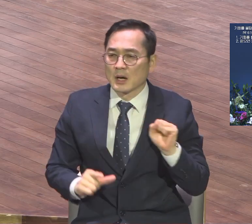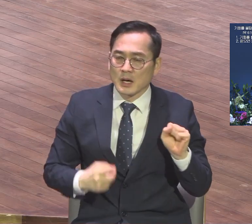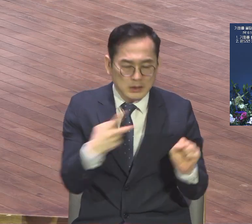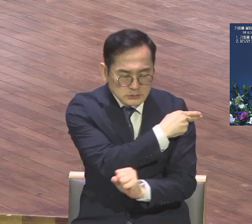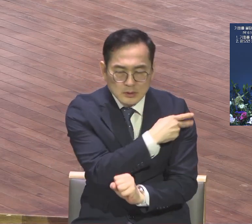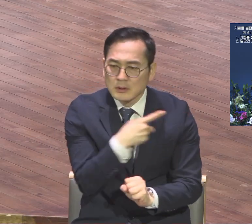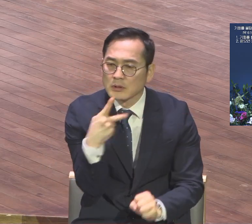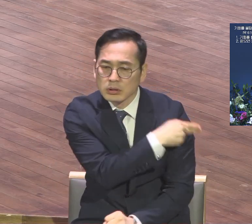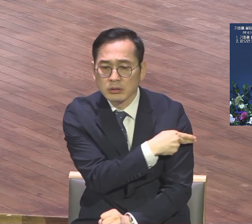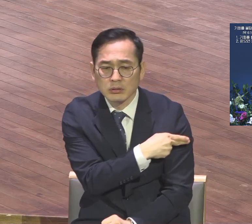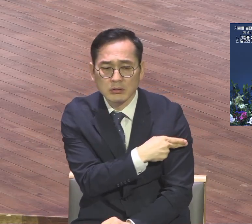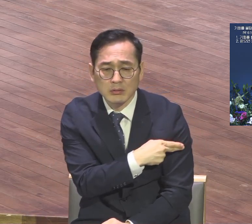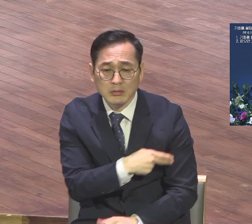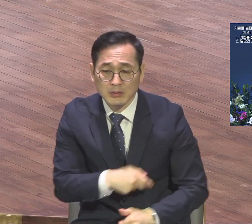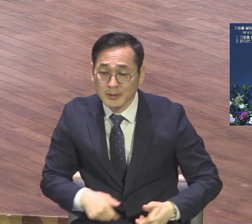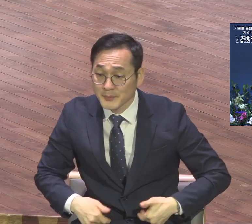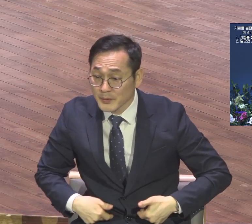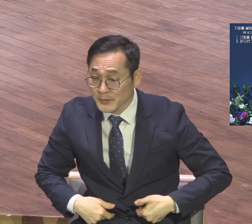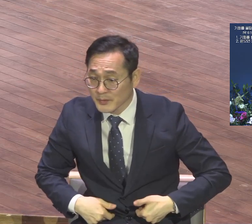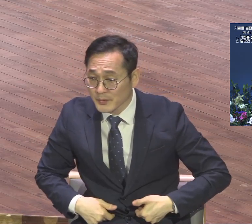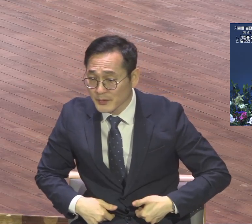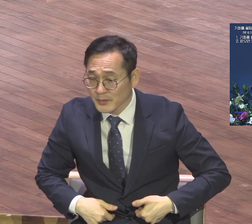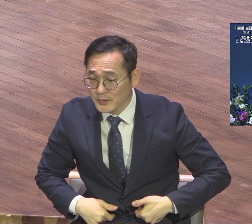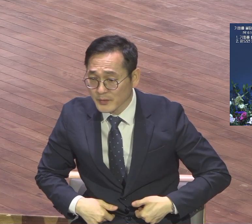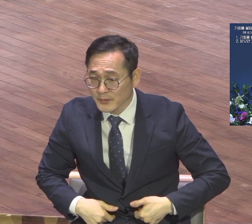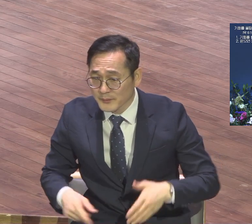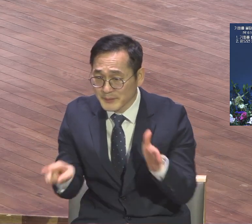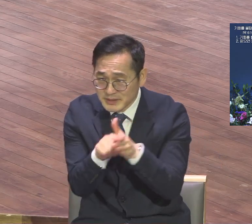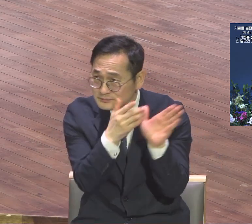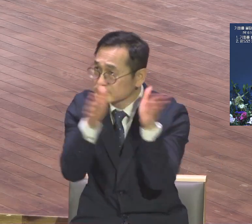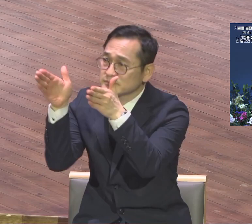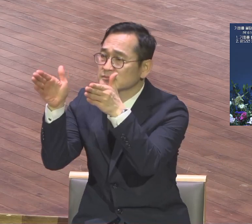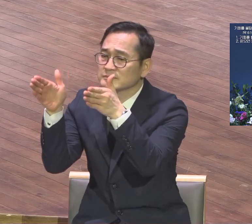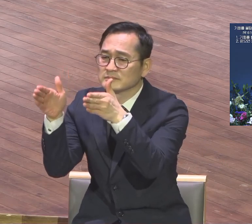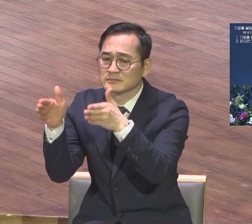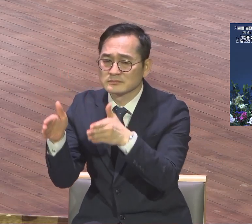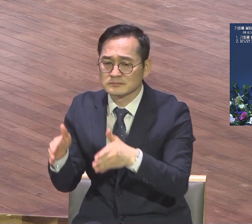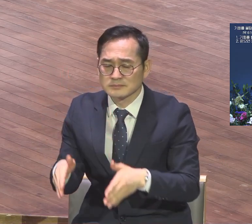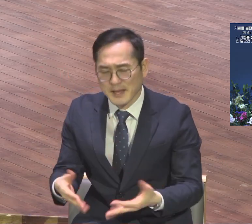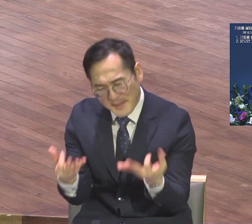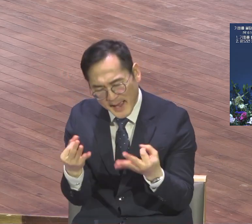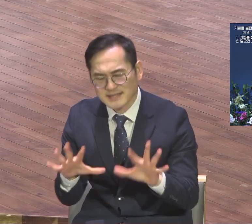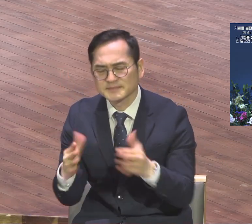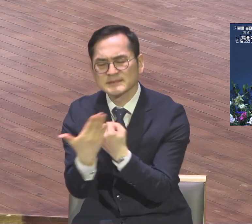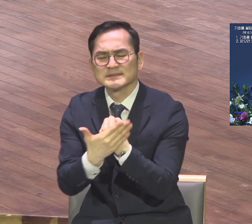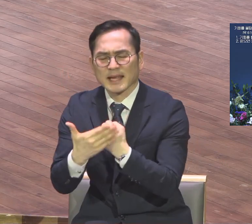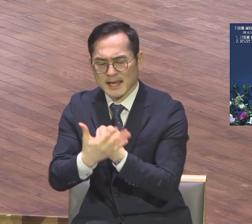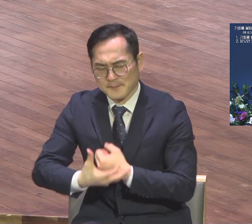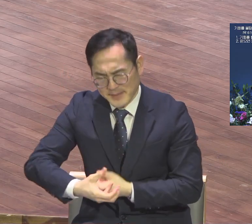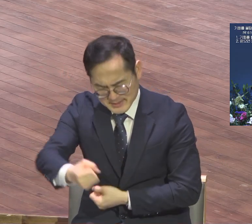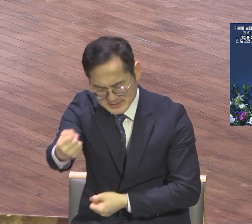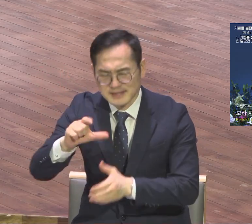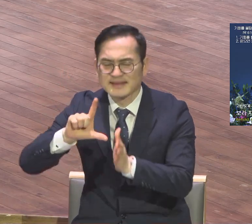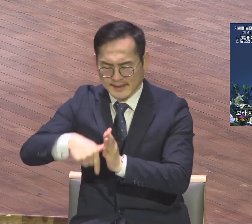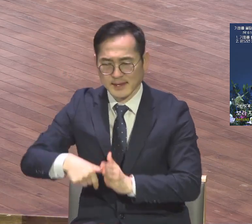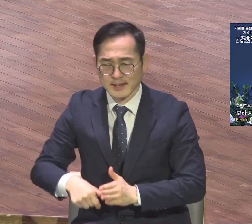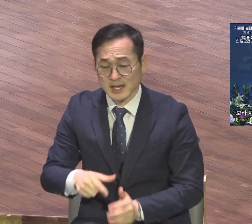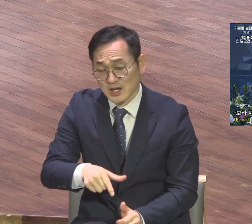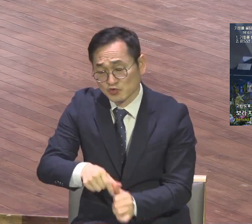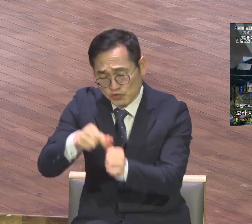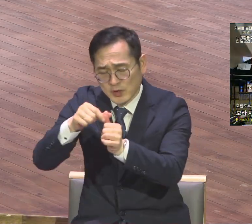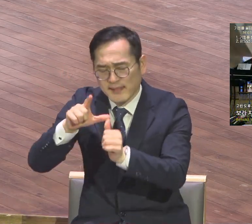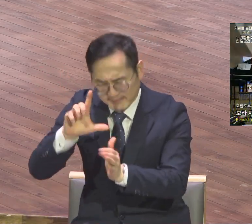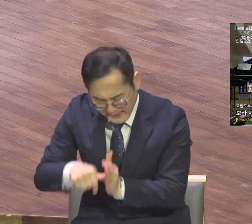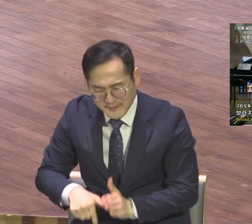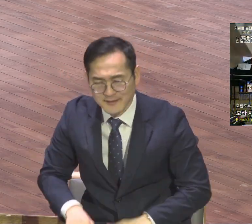아멘. 믿음의 삶을 좀 살아봐라는 얘기죠. 보라, 지금은 은혜 받을 만한 때요. 보라, 지금은 구원의